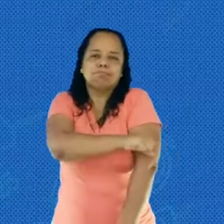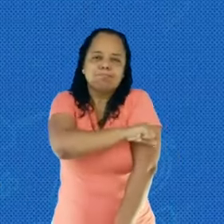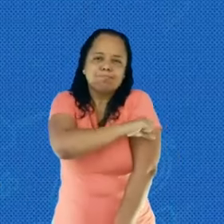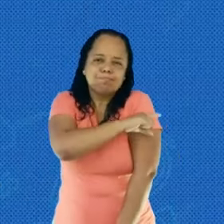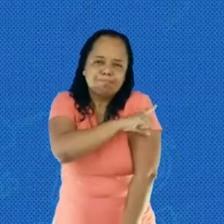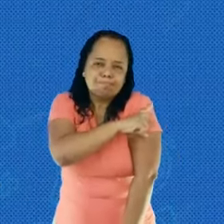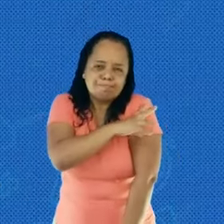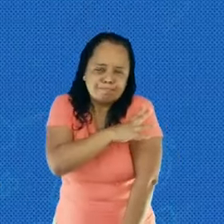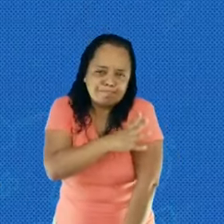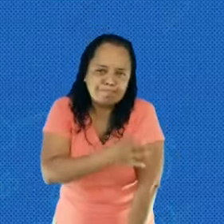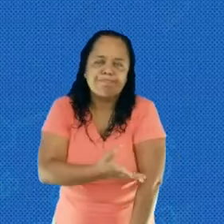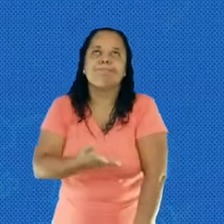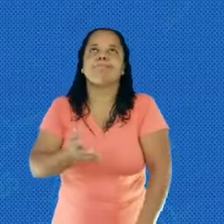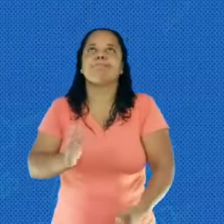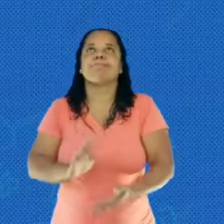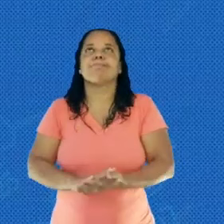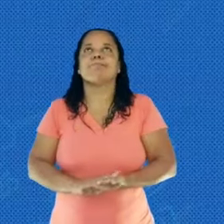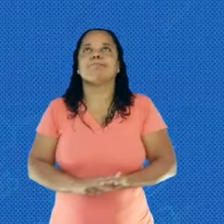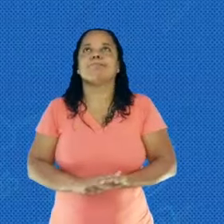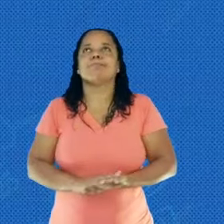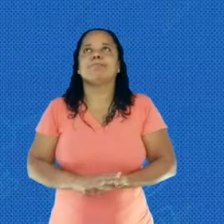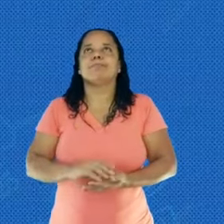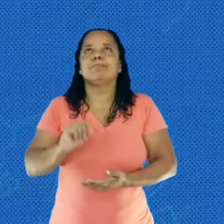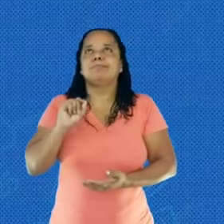de vários anos de escolaridade.